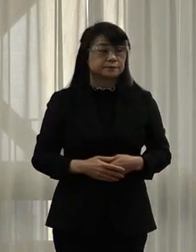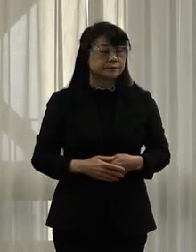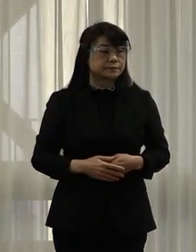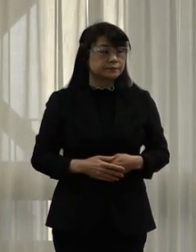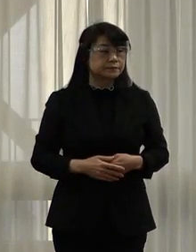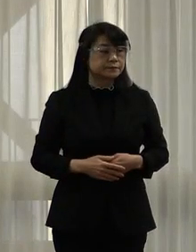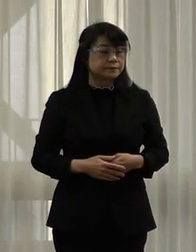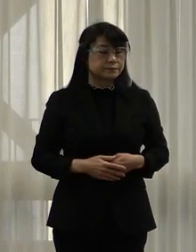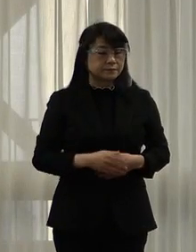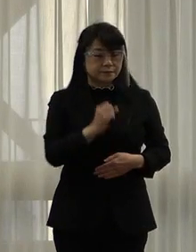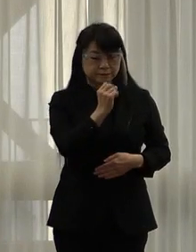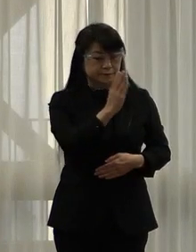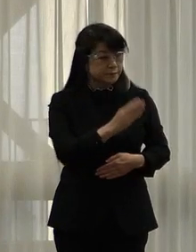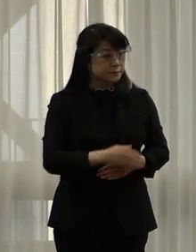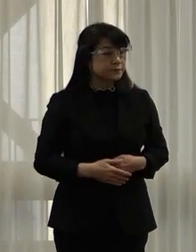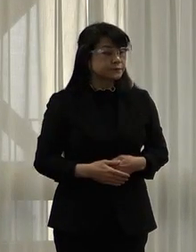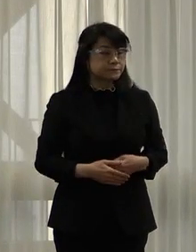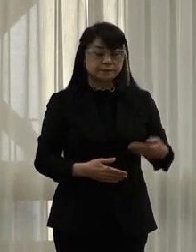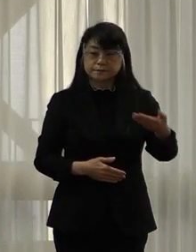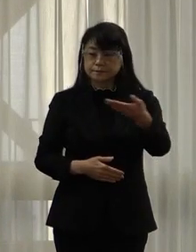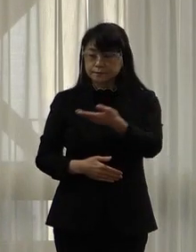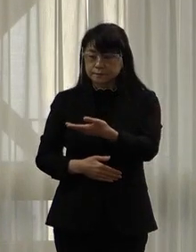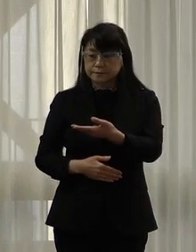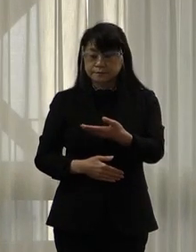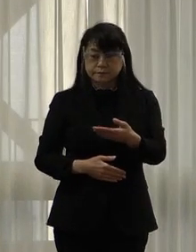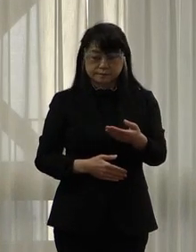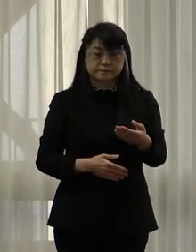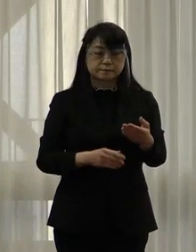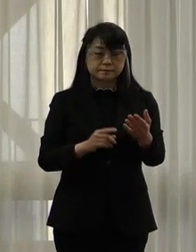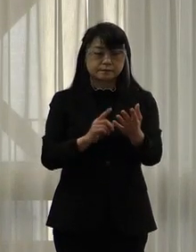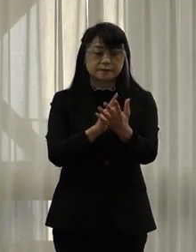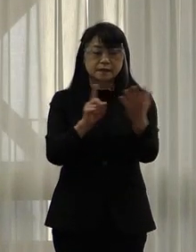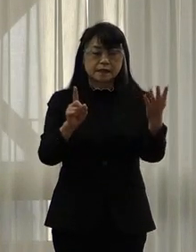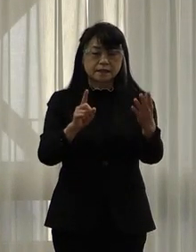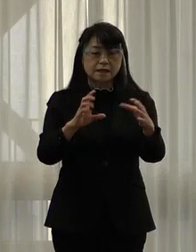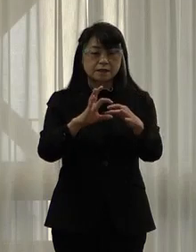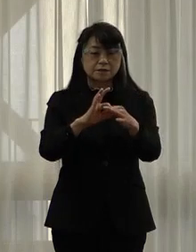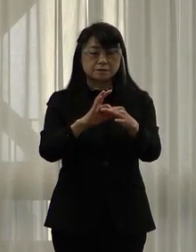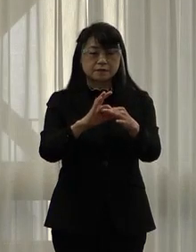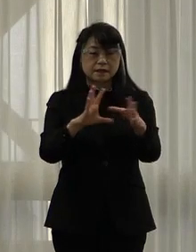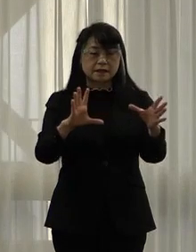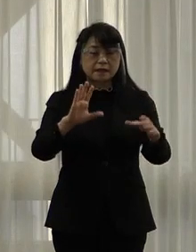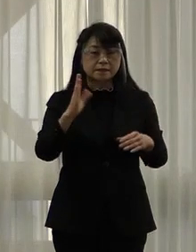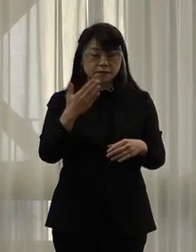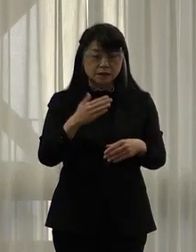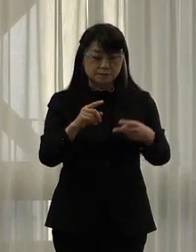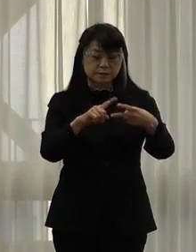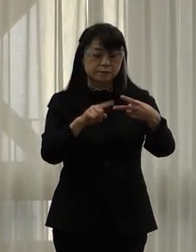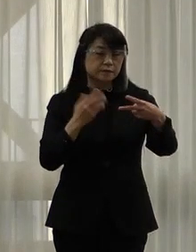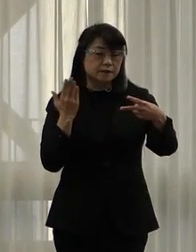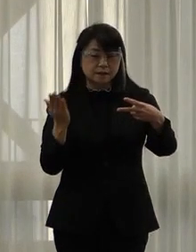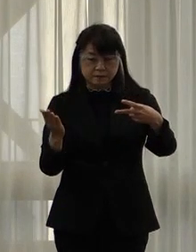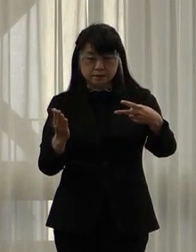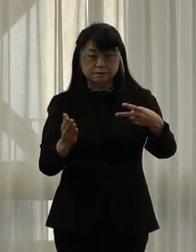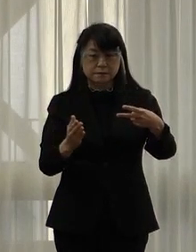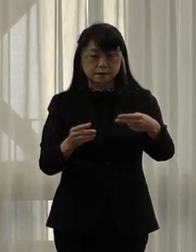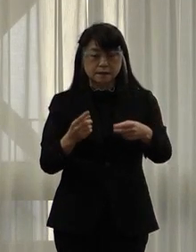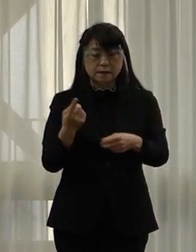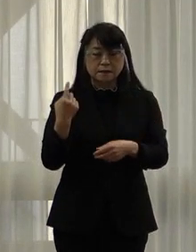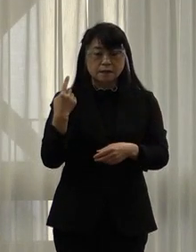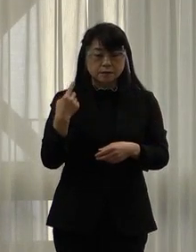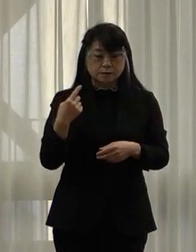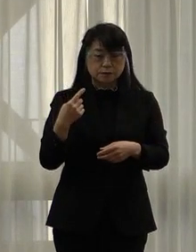よろしくお願いいたします。 あ、はい、よろしくお願い します。会見とはちょっと異なる点で2点お伺いしたいんですが、 はい、 1点目、昨日中国の方